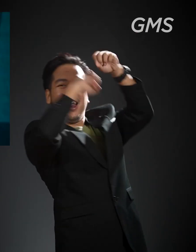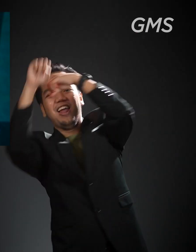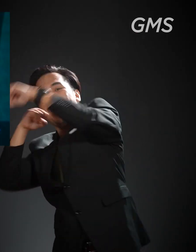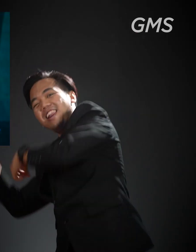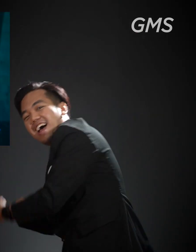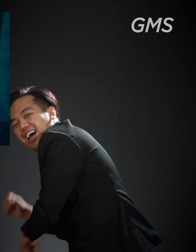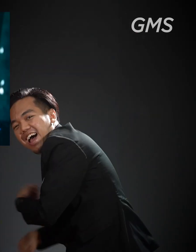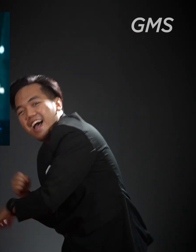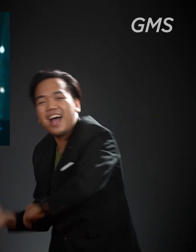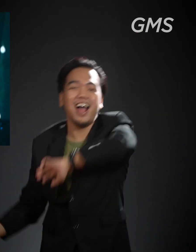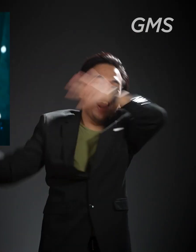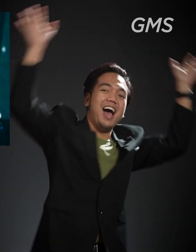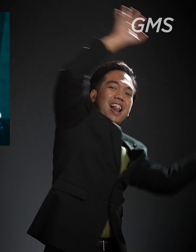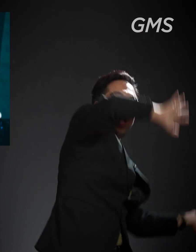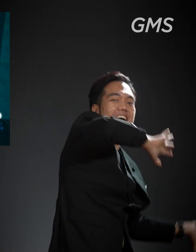la la la.